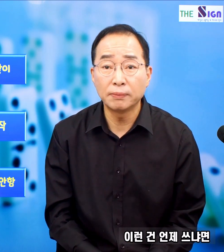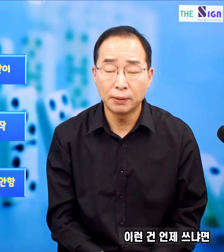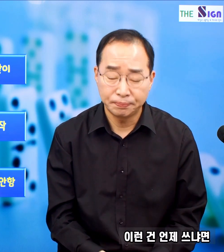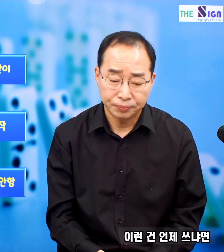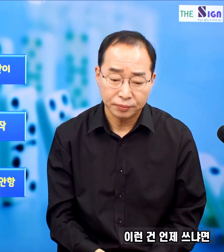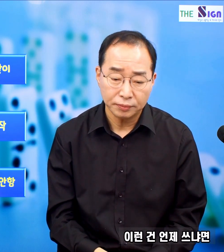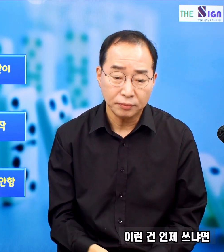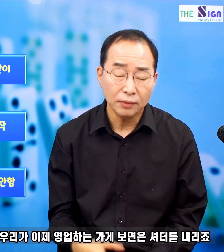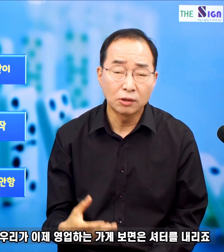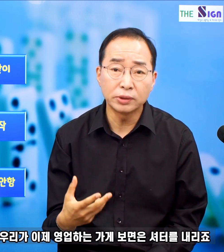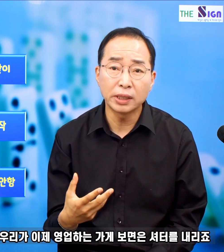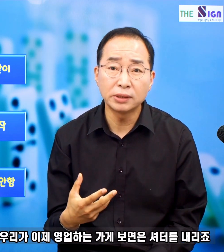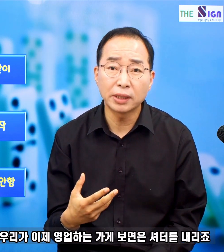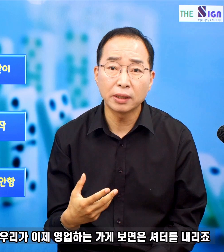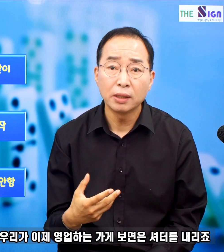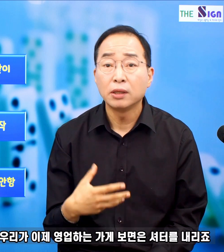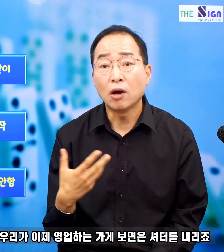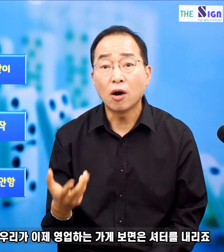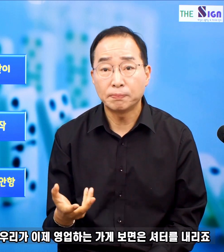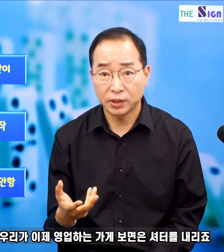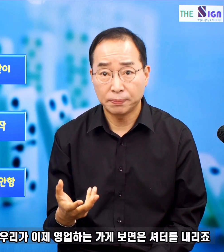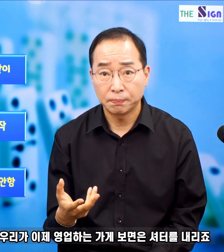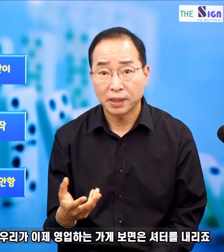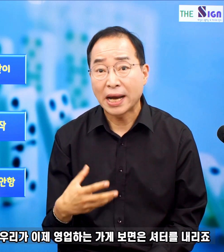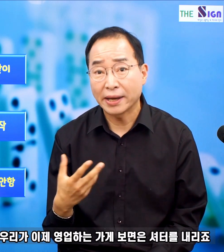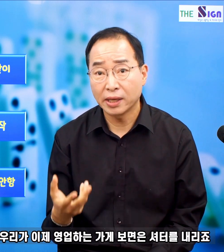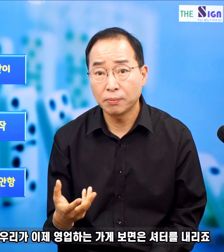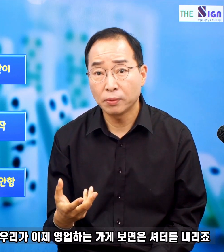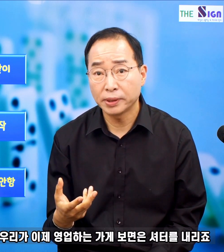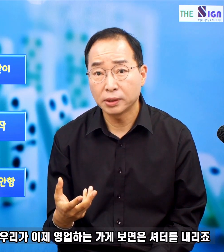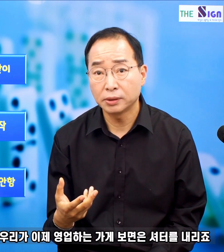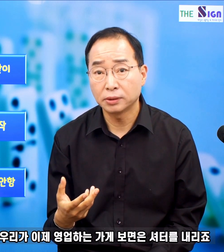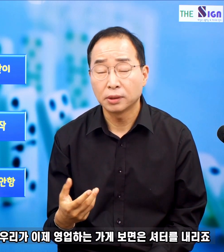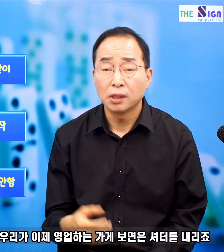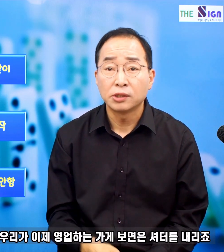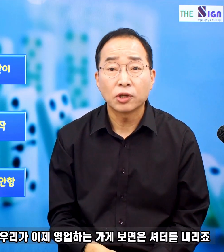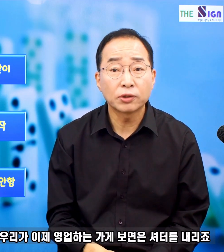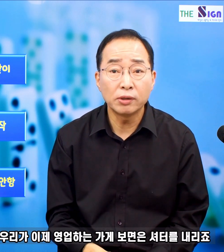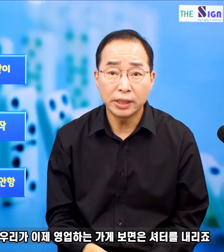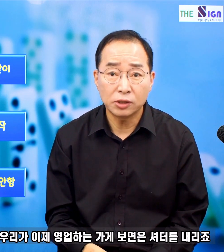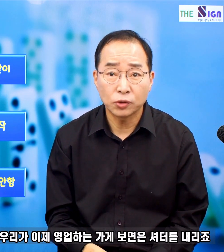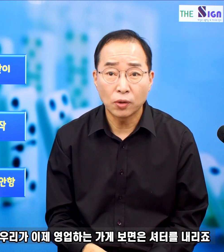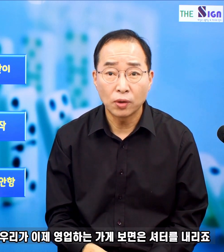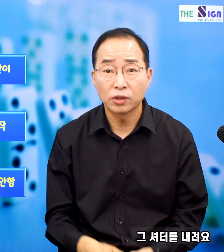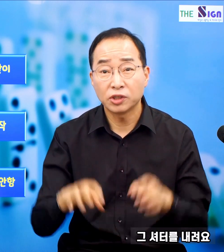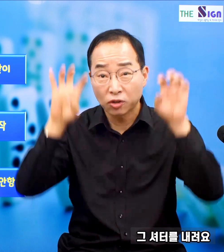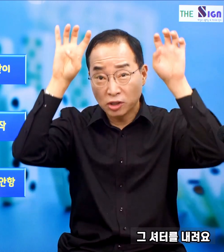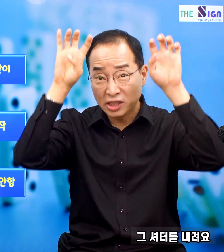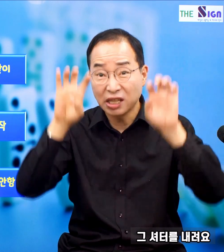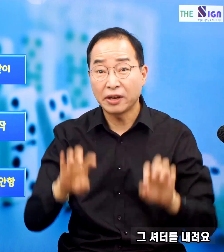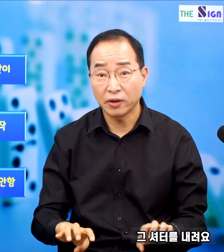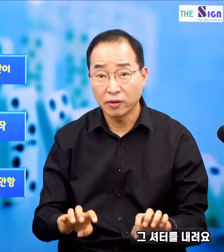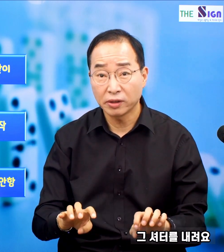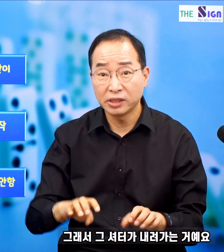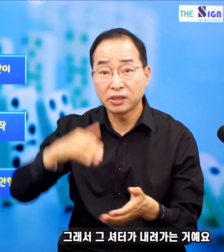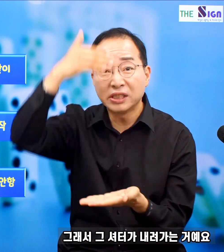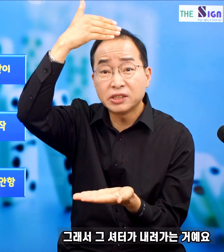쓰냐면 우리가 이제 영업점, 가게에 보면은 셔터를 내리죠. 그 셔터를 이제 내려요. 그래서 그